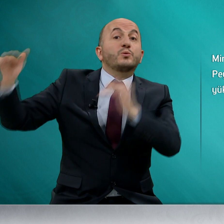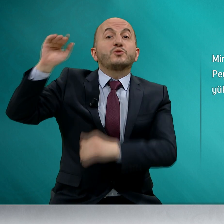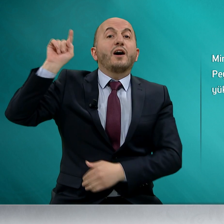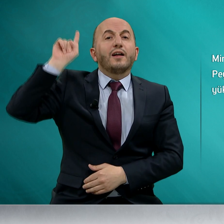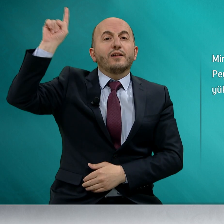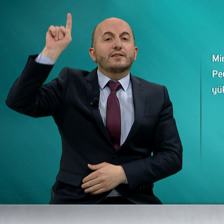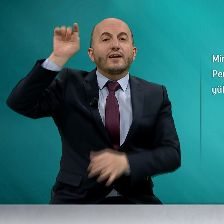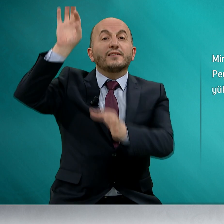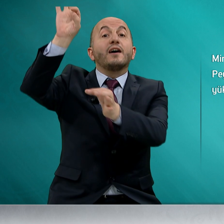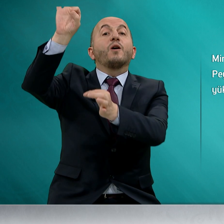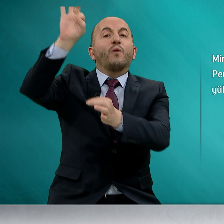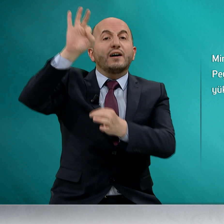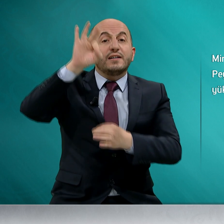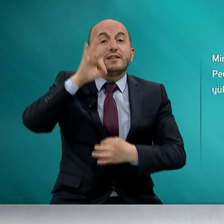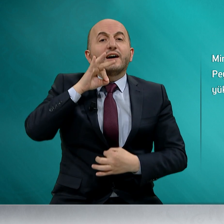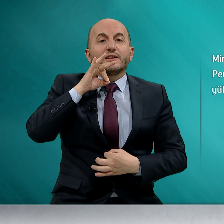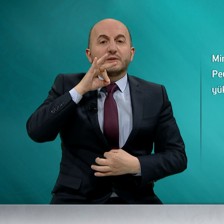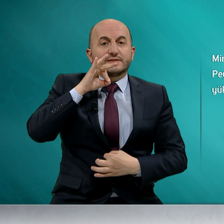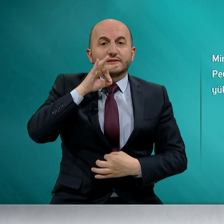Yüce Allah'tan vahiy almasıdır.